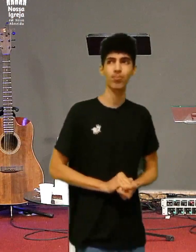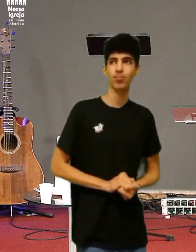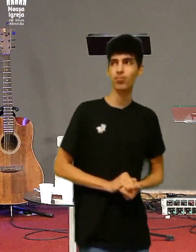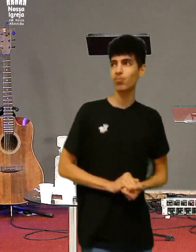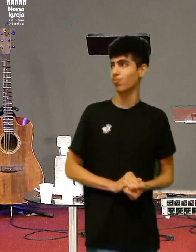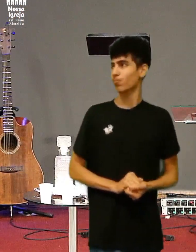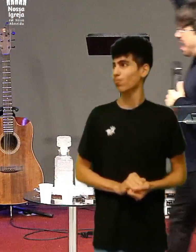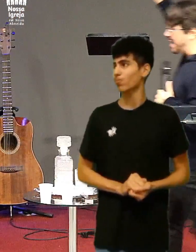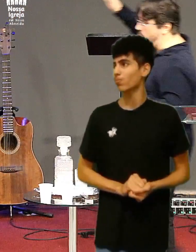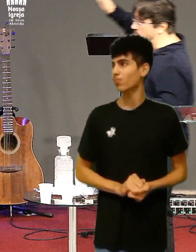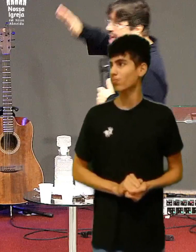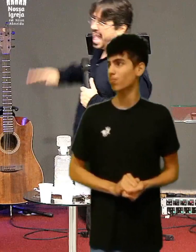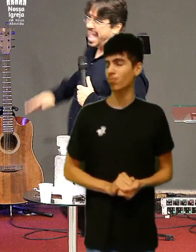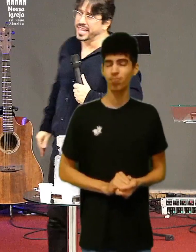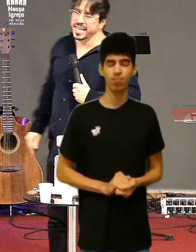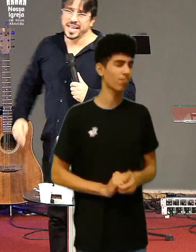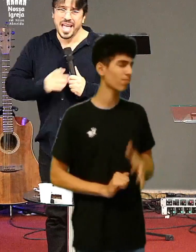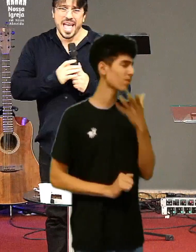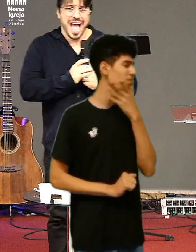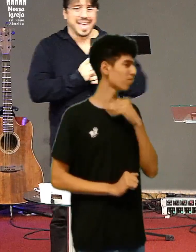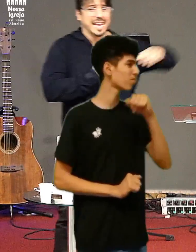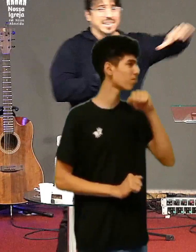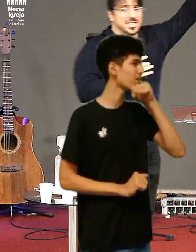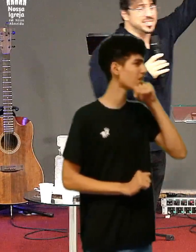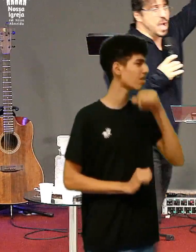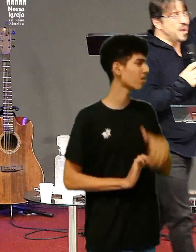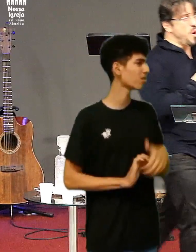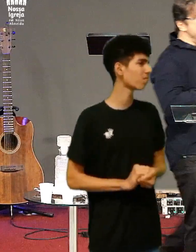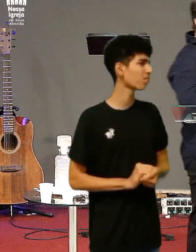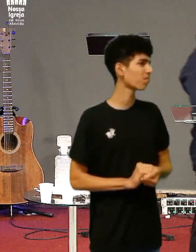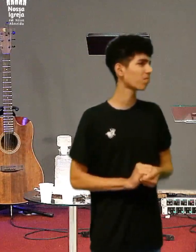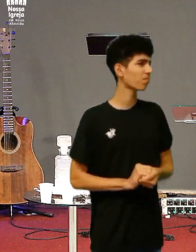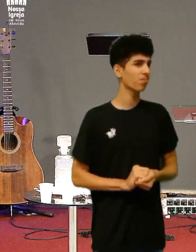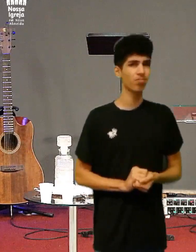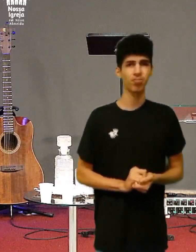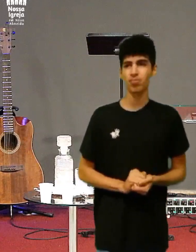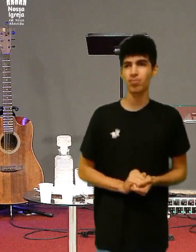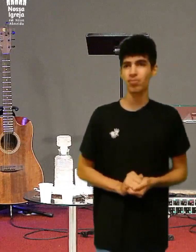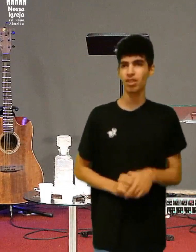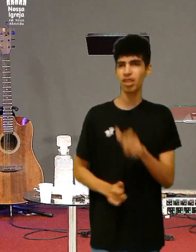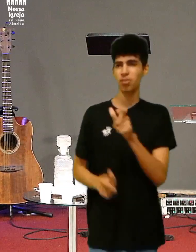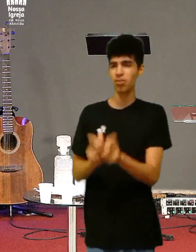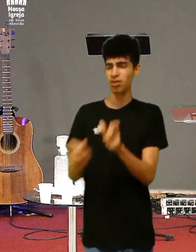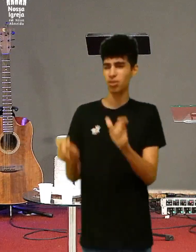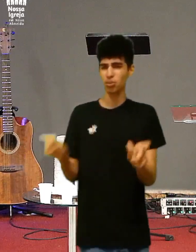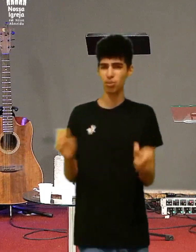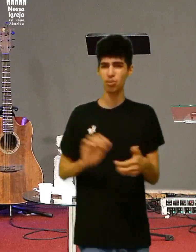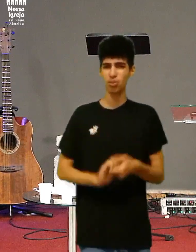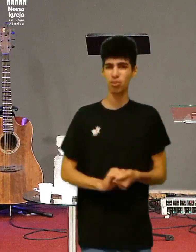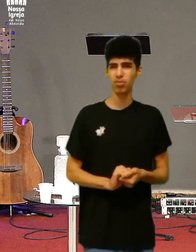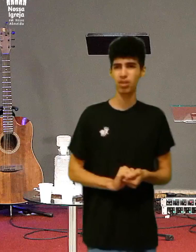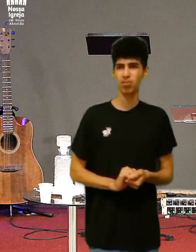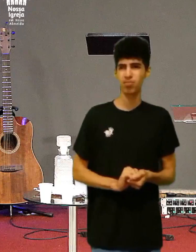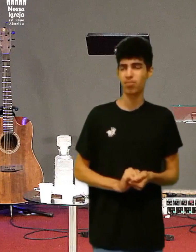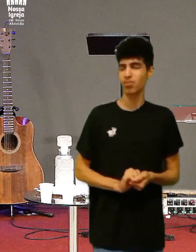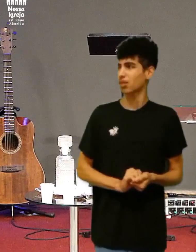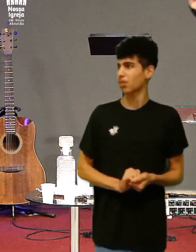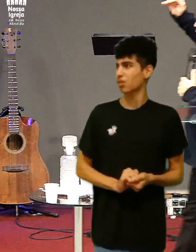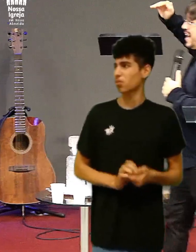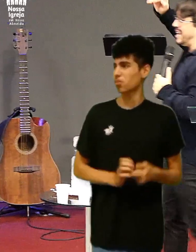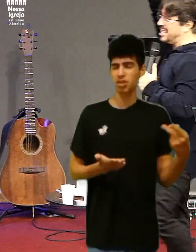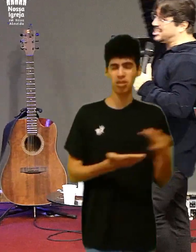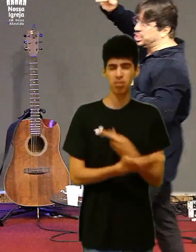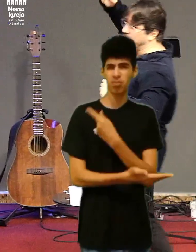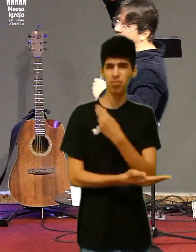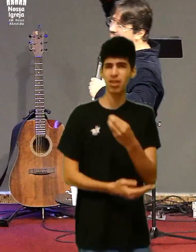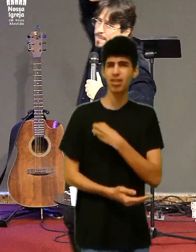Aonde eles estão agora, meu Pai? Aqueles que estão agora cometendo coisas terríveis, aqueles que estão